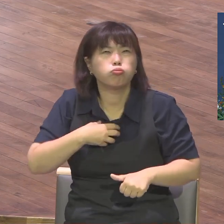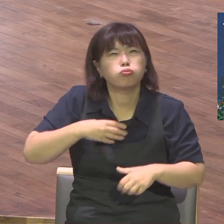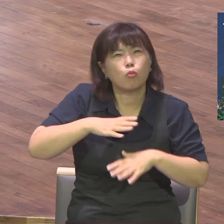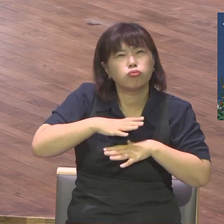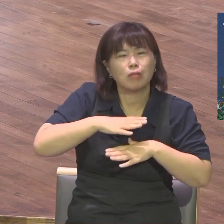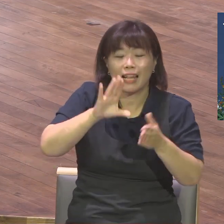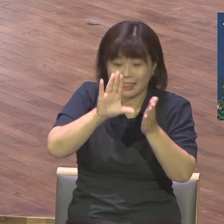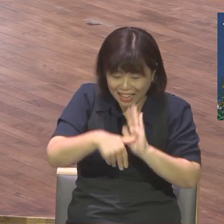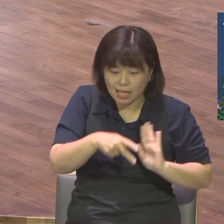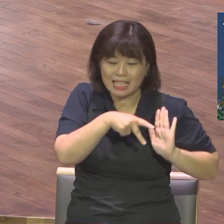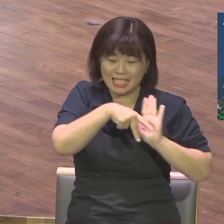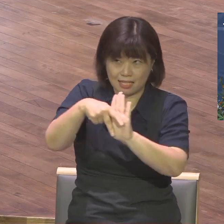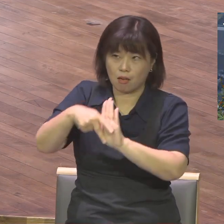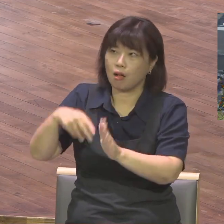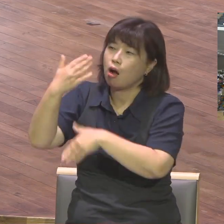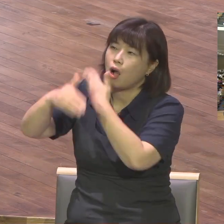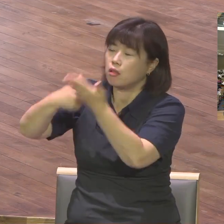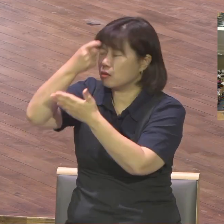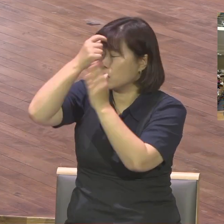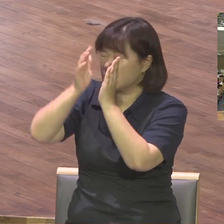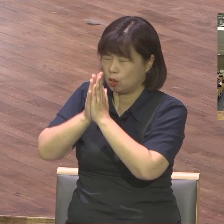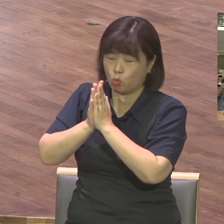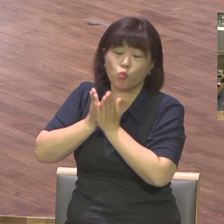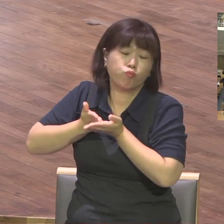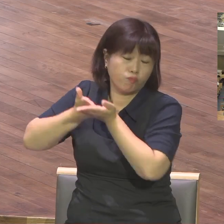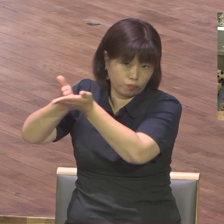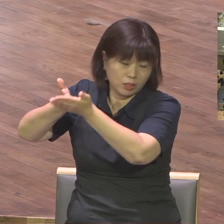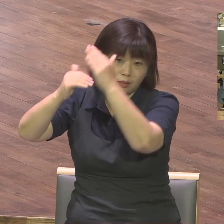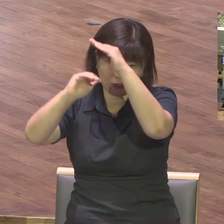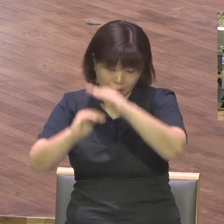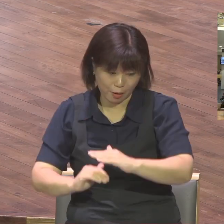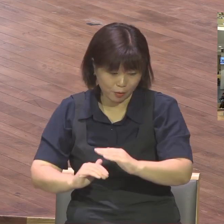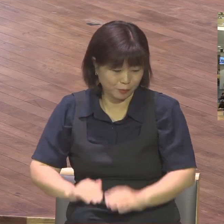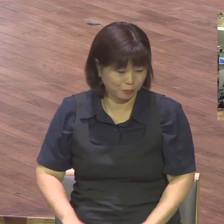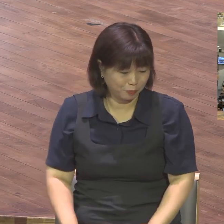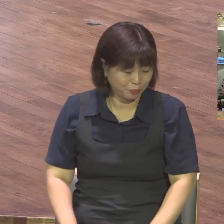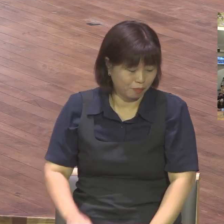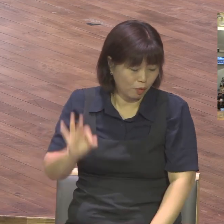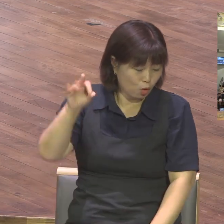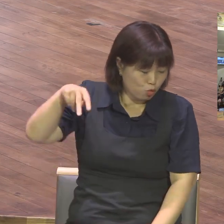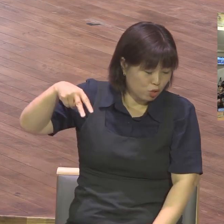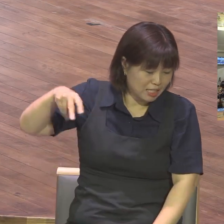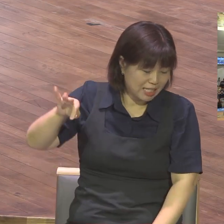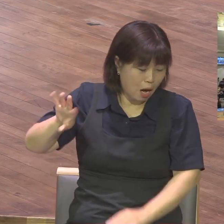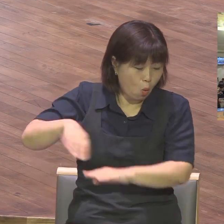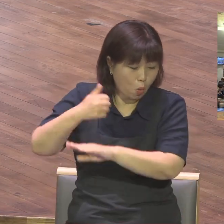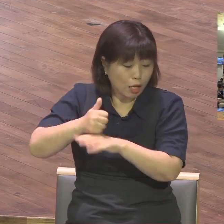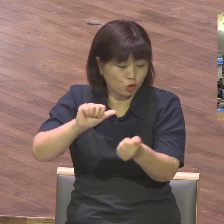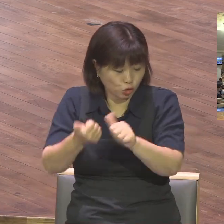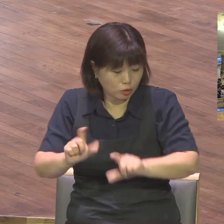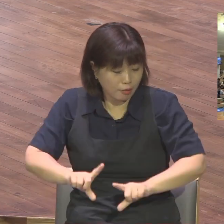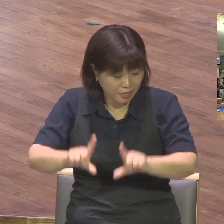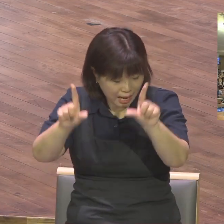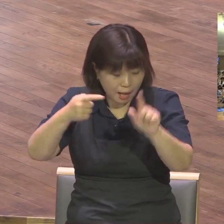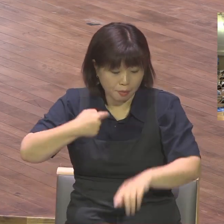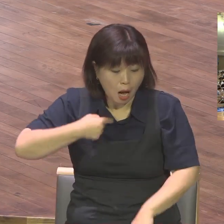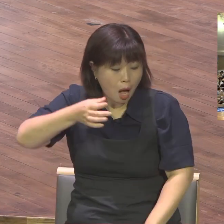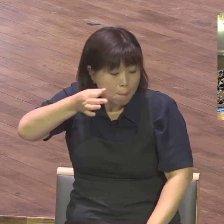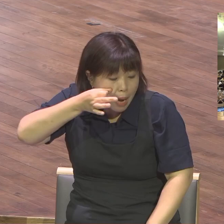1절입니다. 우시아 왕이 죽던 해에 내가 본적 주께서 높이 들린